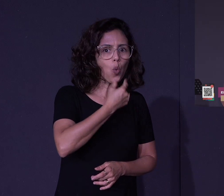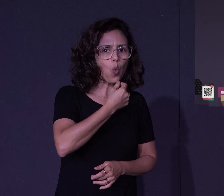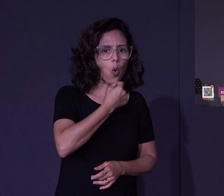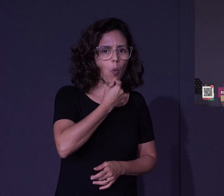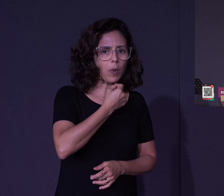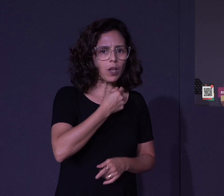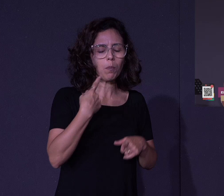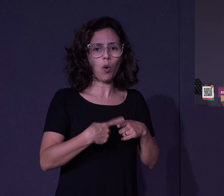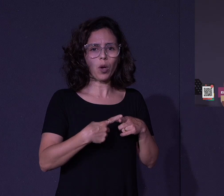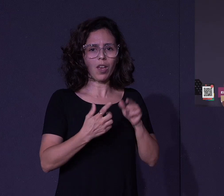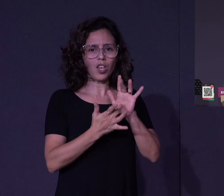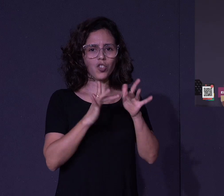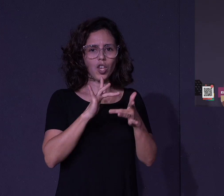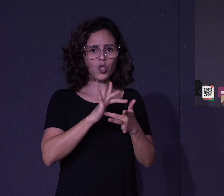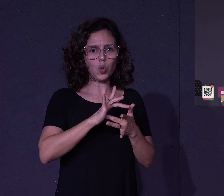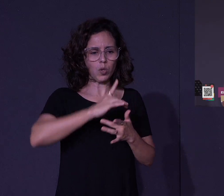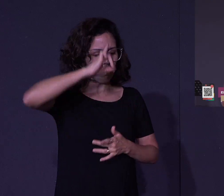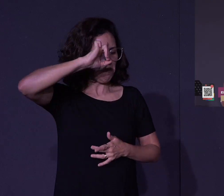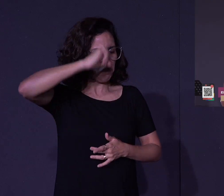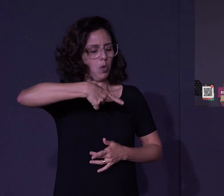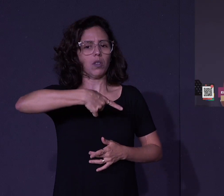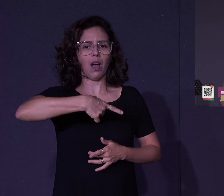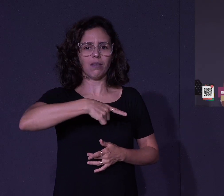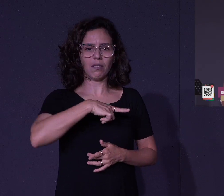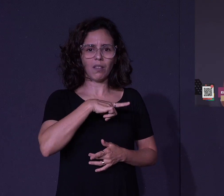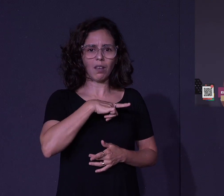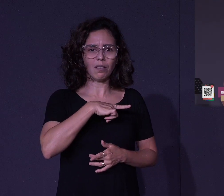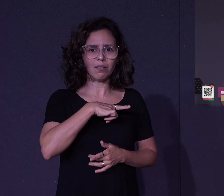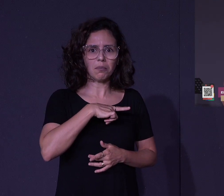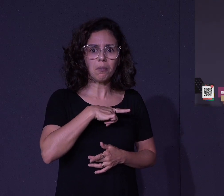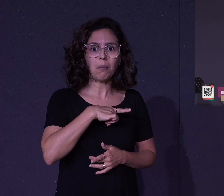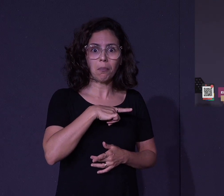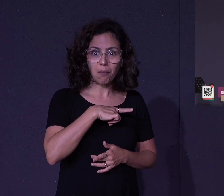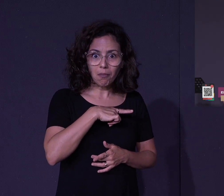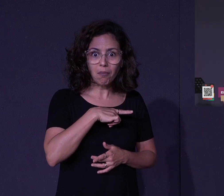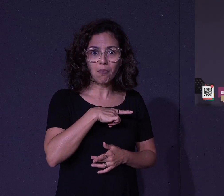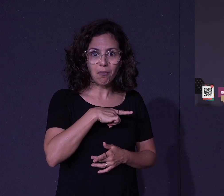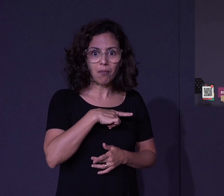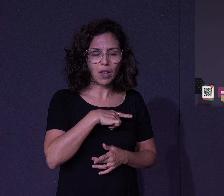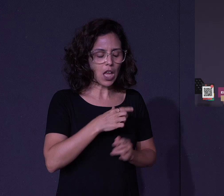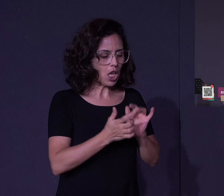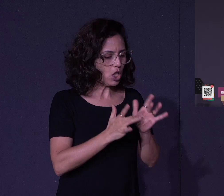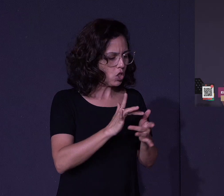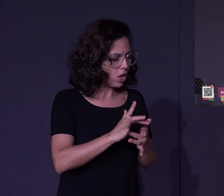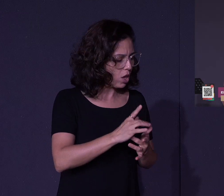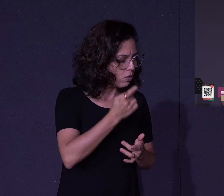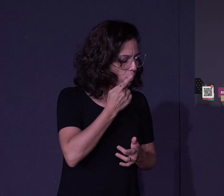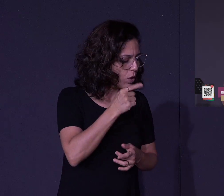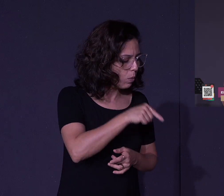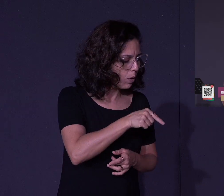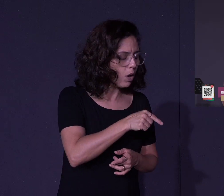irmão. Jovem, eu lhe digo, eu ordeno, eu sou o Senhor da vida e da